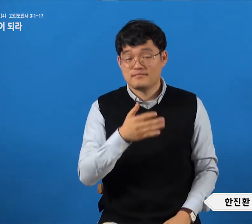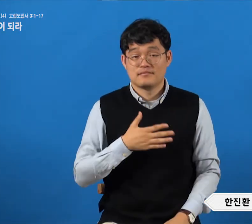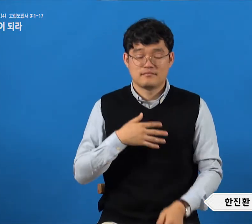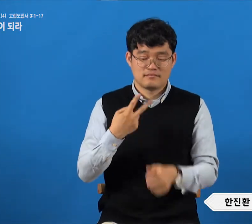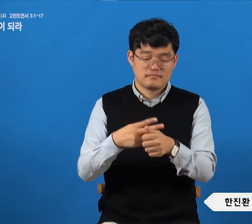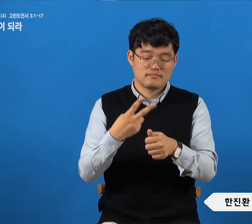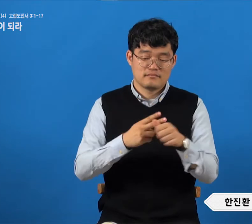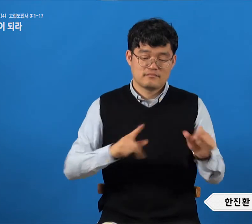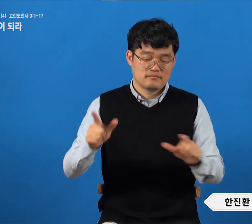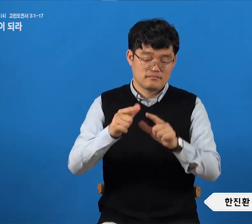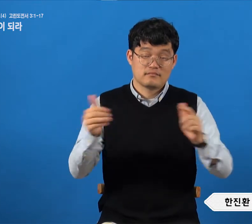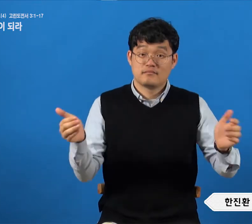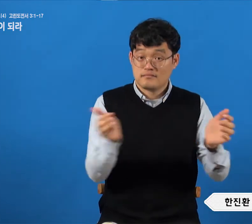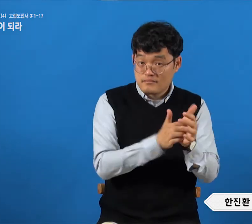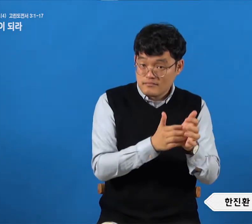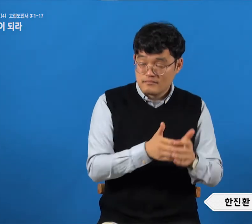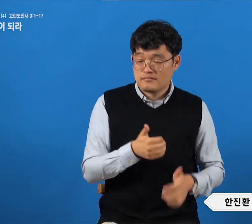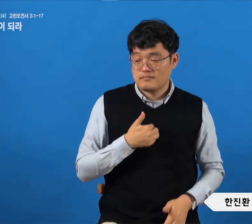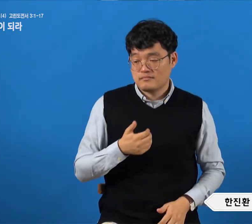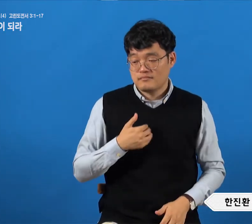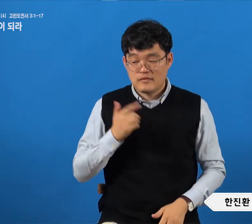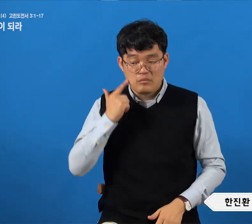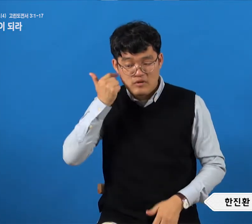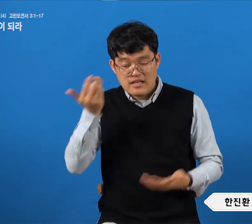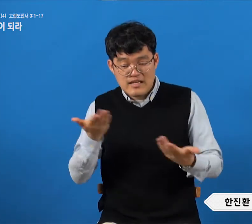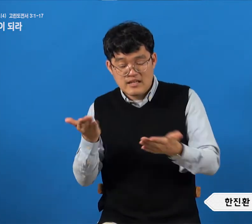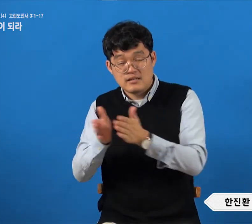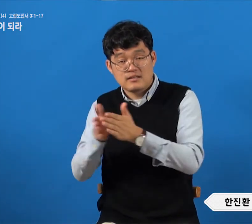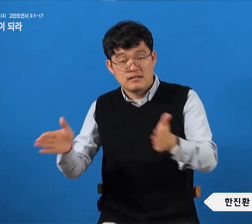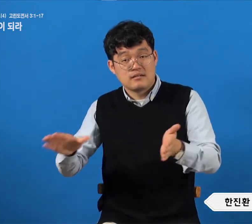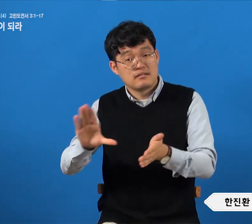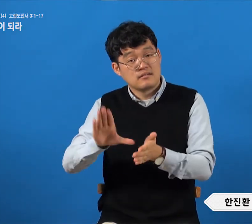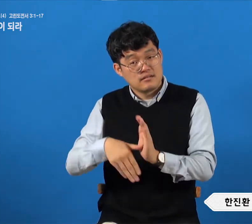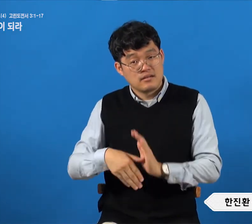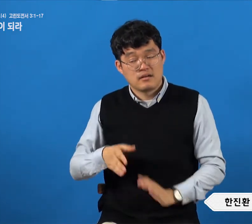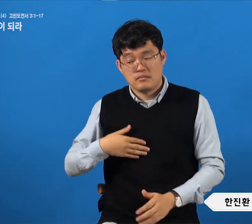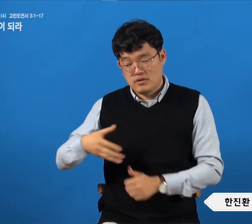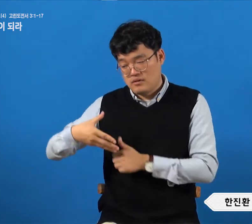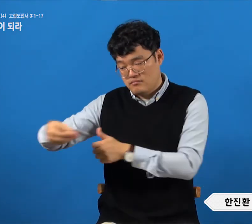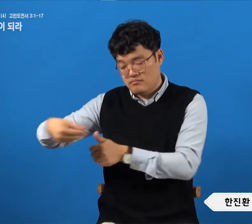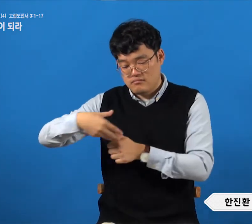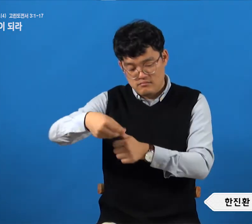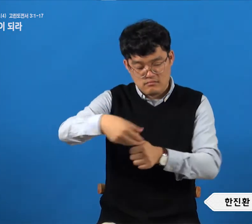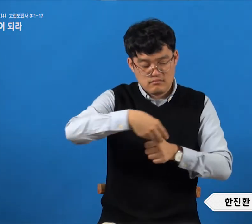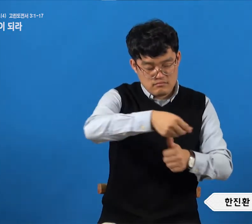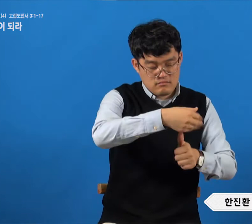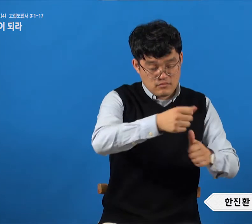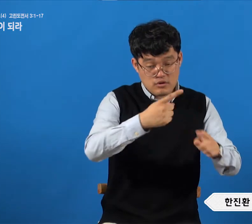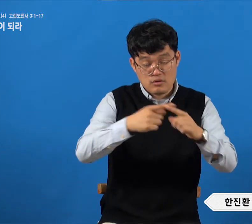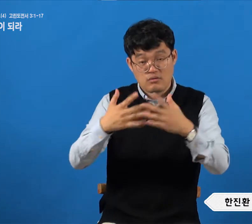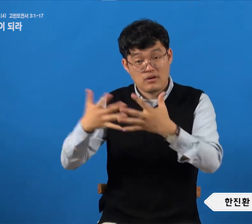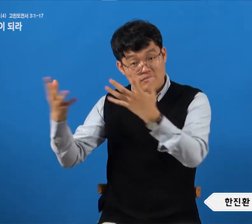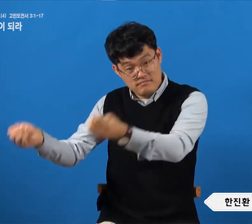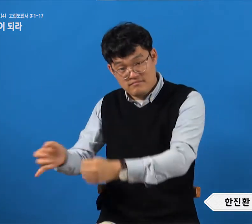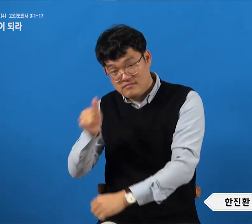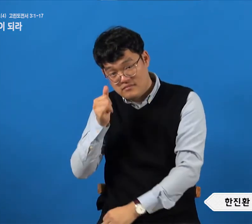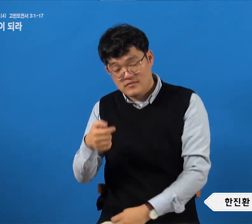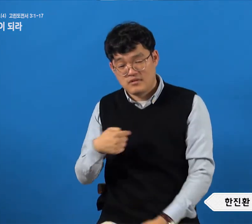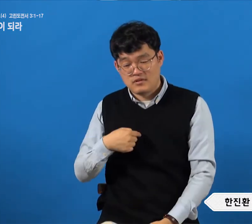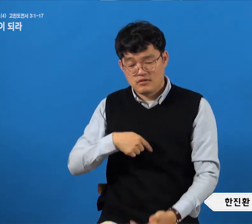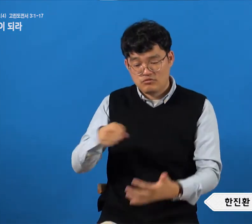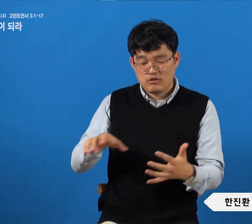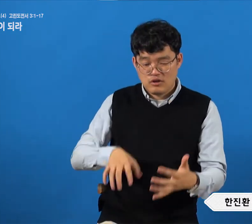제가 교수 생활 끝내고 목회를 시작하려고 할 때에 사실은 청빙하는 교회들이 많았습니다. 그